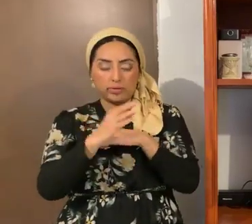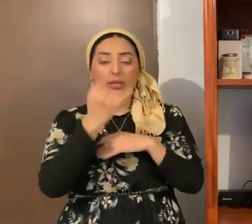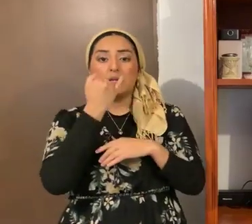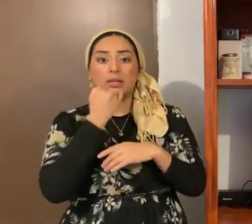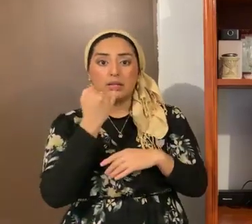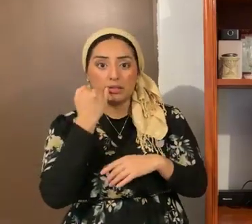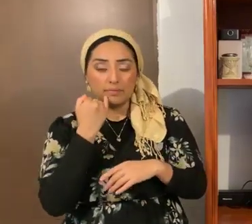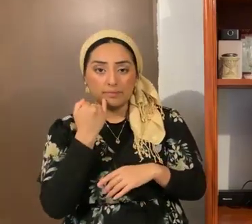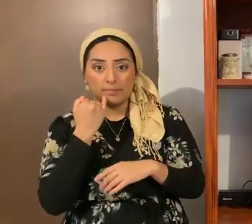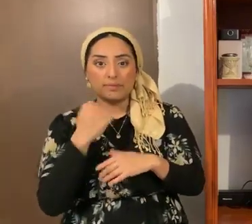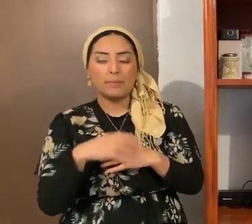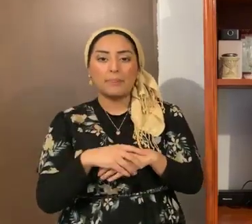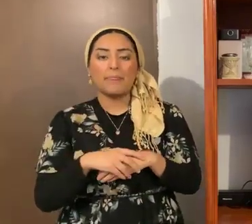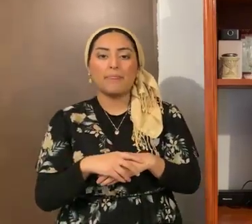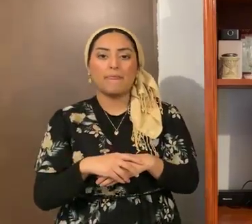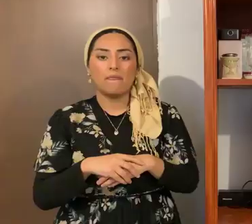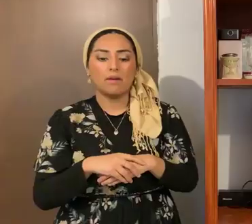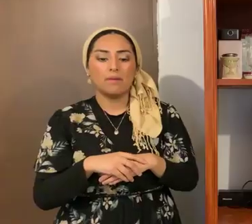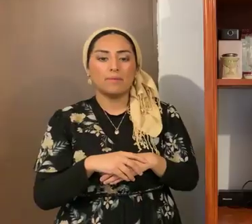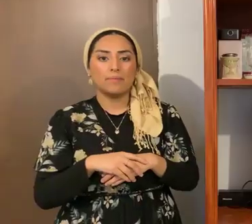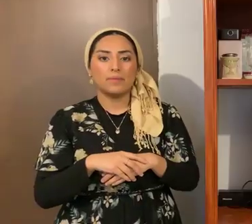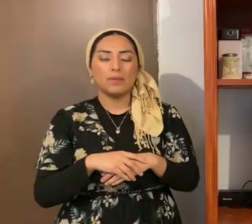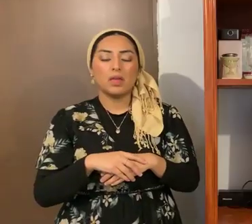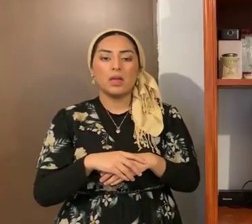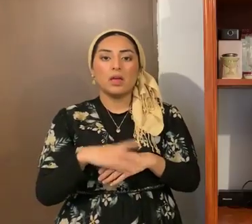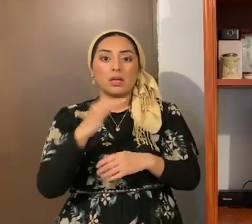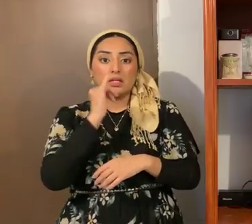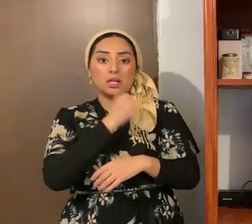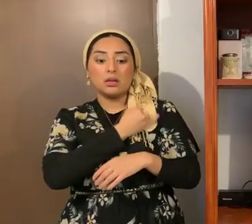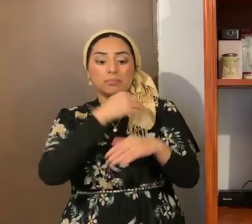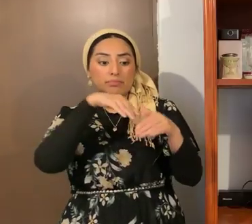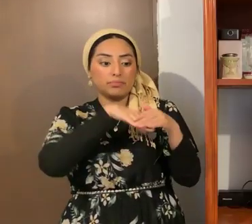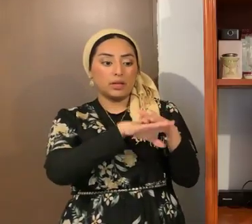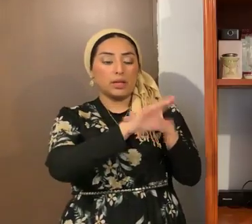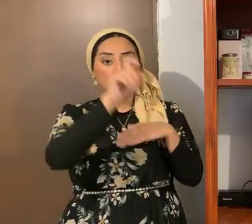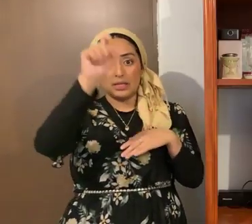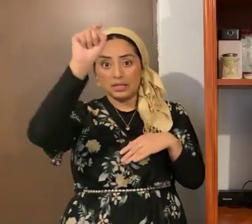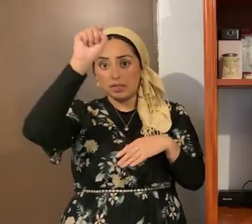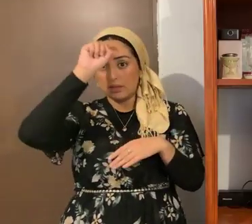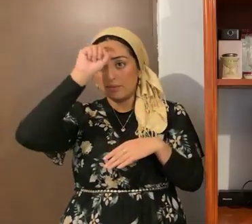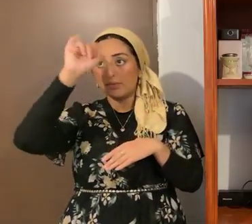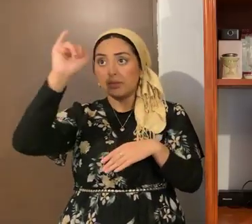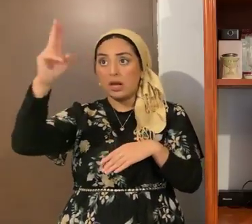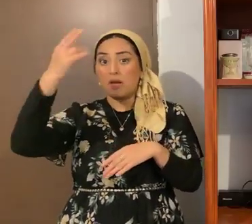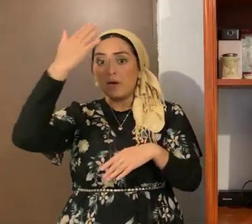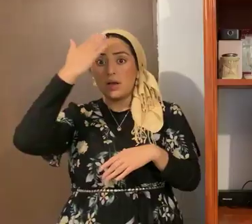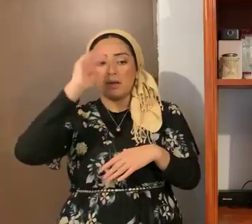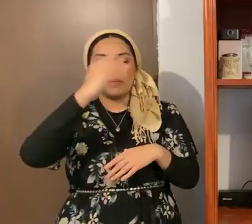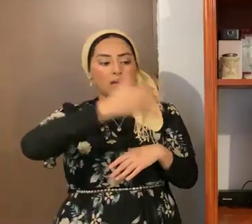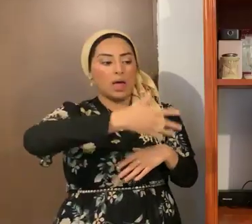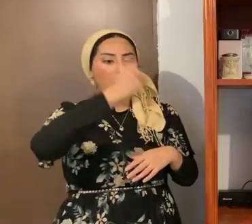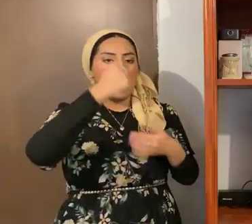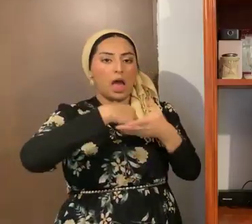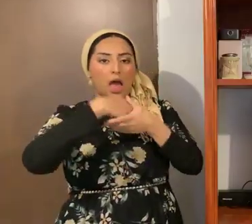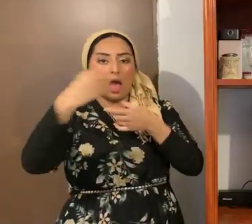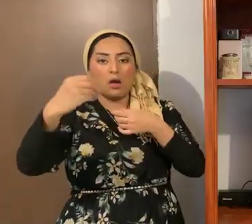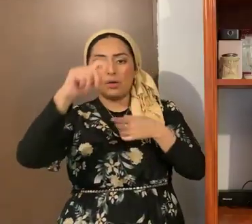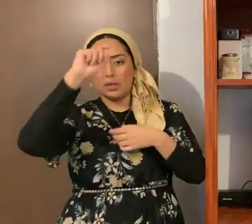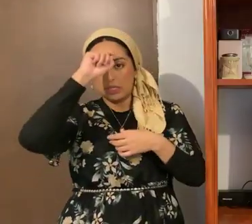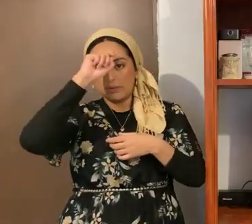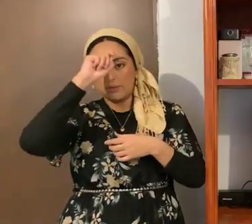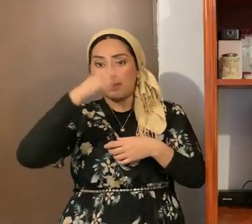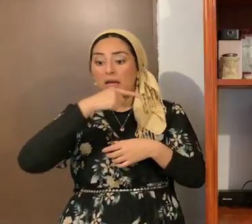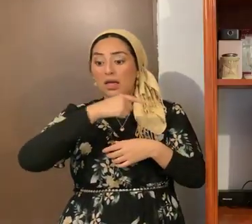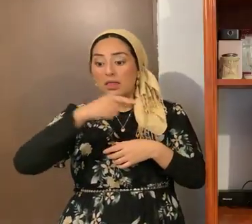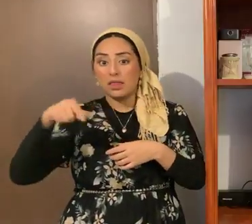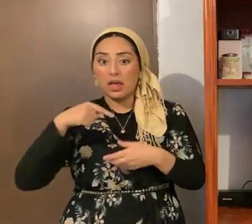envió a Moshe y a Aarón, los cuales sacaron a vuestros padres de Egipto y los hicieron habitar en este lugar. Y olvidaron a Yahweh su Elohim, y él los vendió